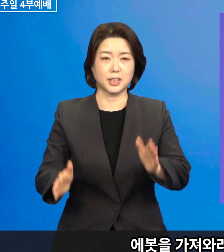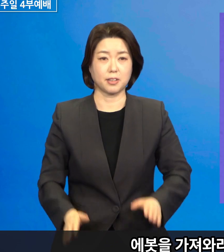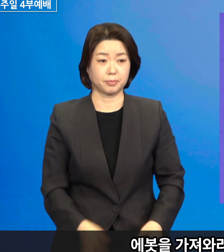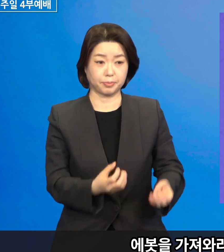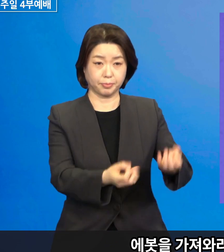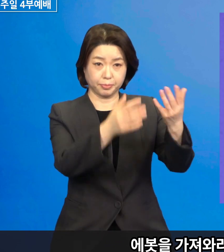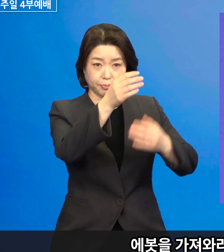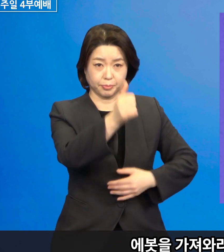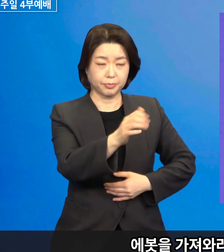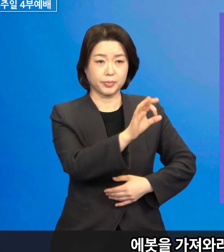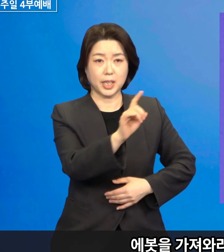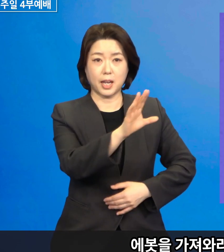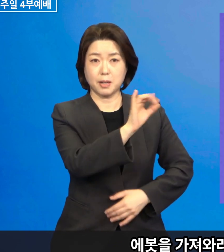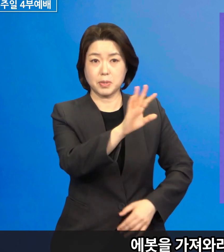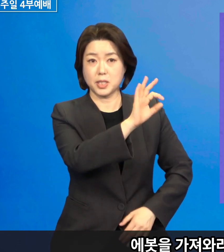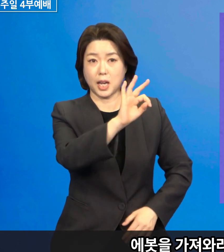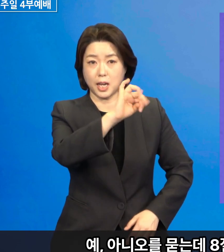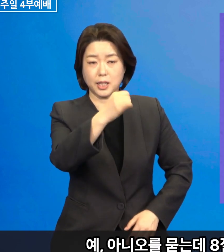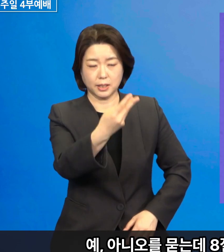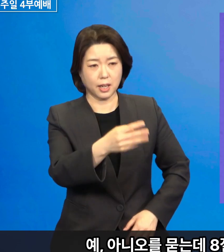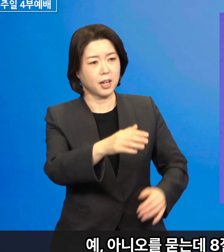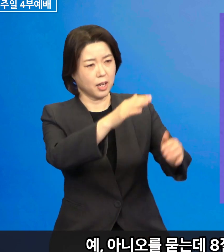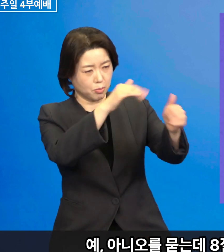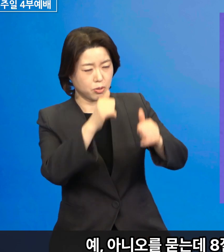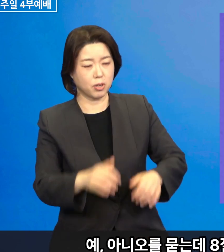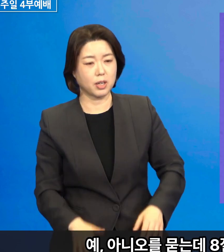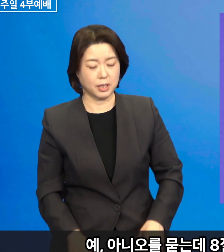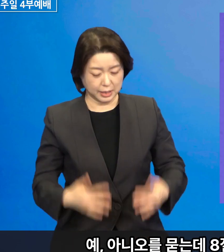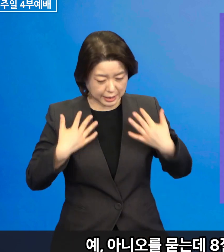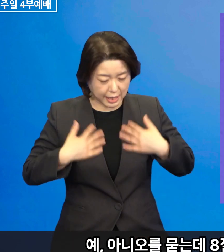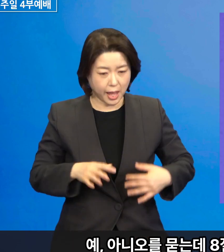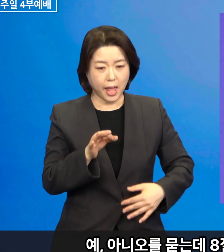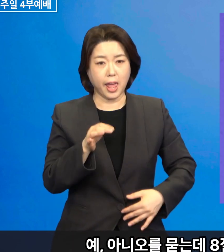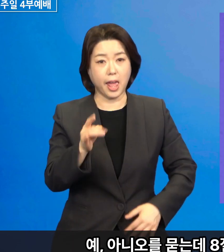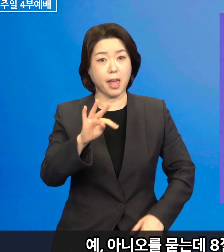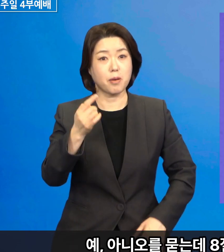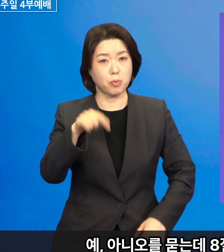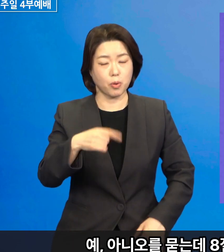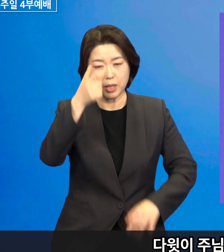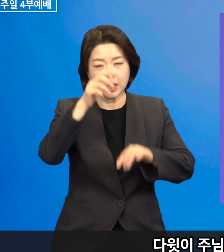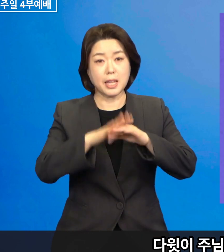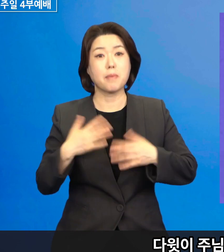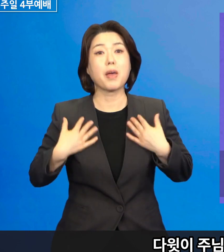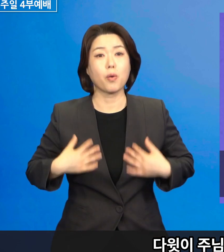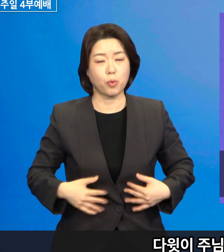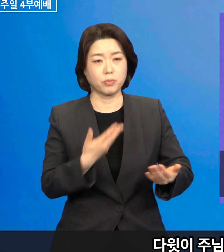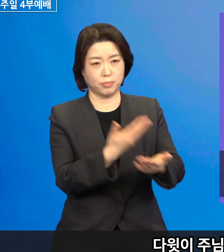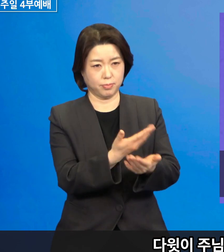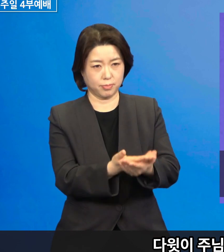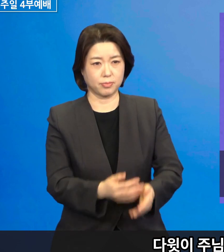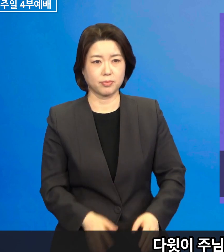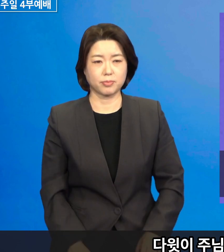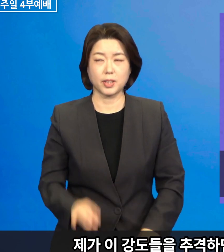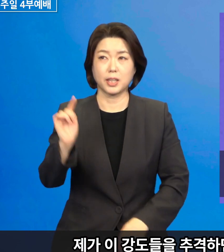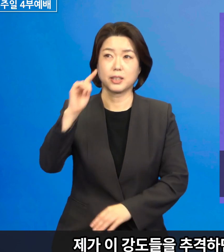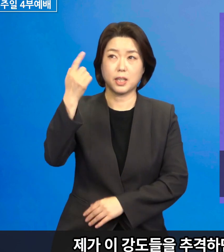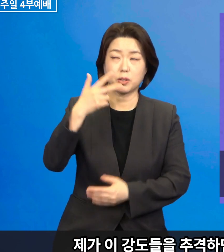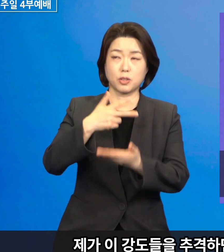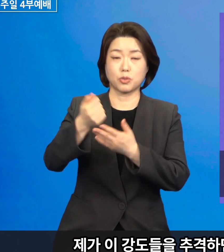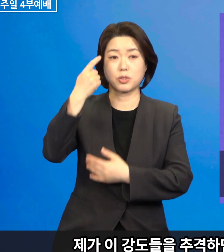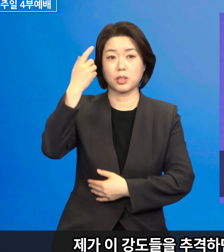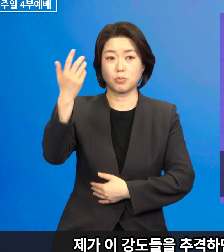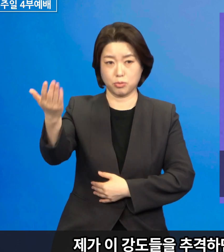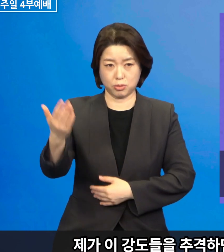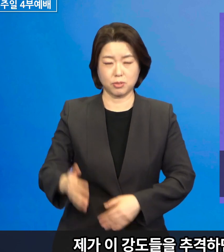아비아다를 불러요. 에봇을 가져와라. 이제 묻는 것이죠. 예 아니오를 묻는데 8절에 이렇게 되어 있습니다. 다윗이 주님께 문의하였다. 제가 이